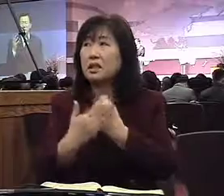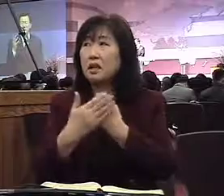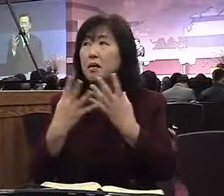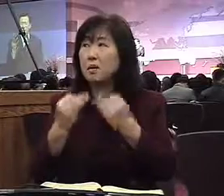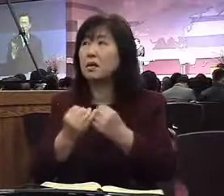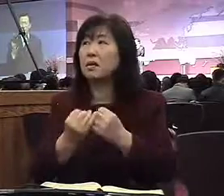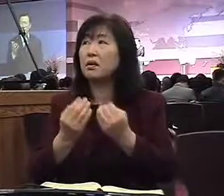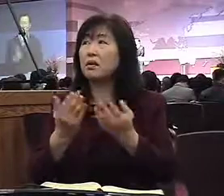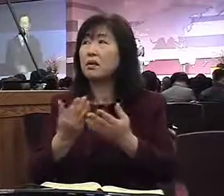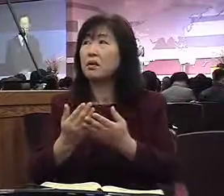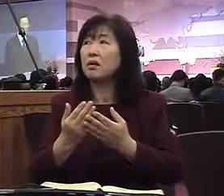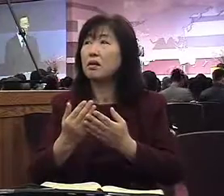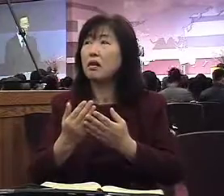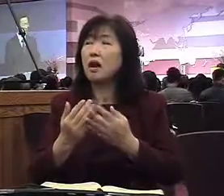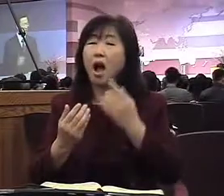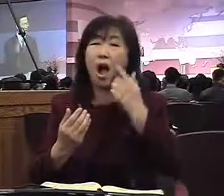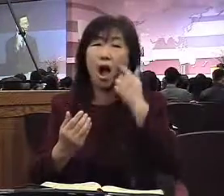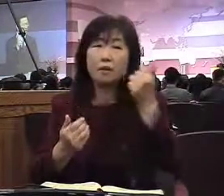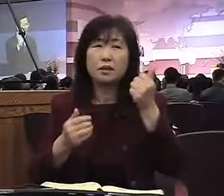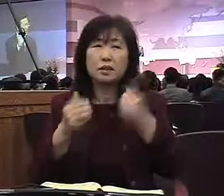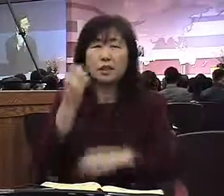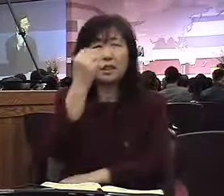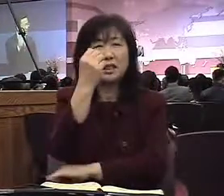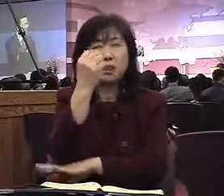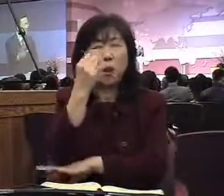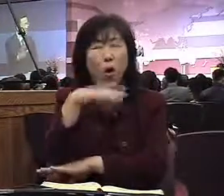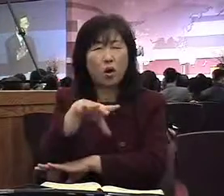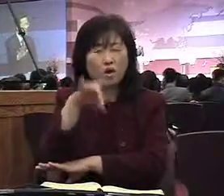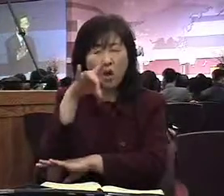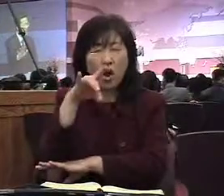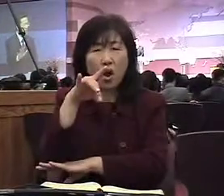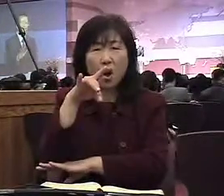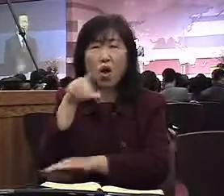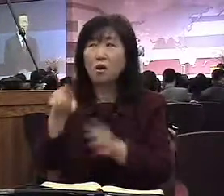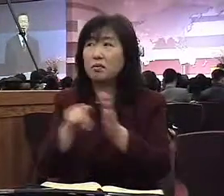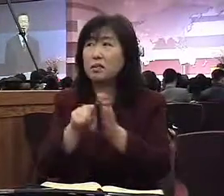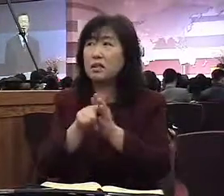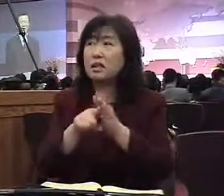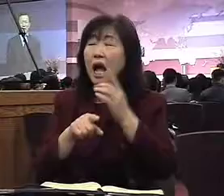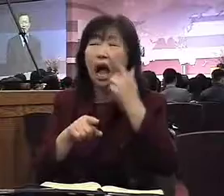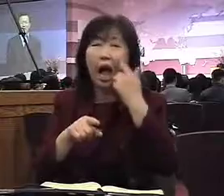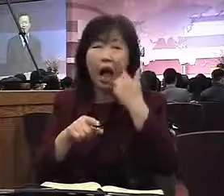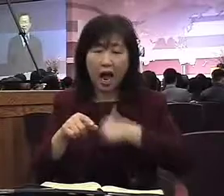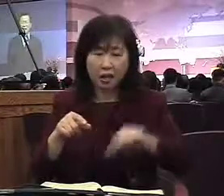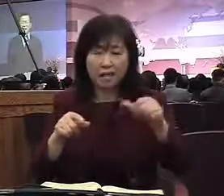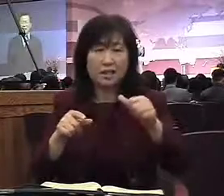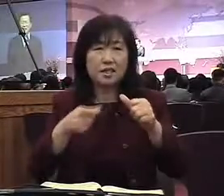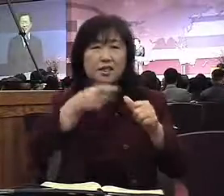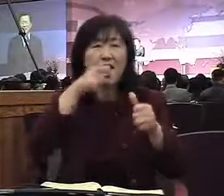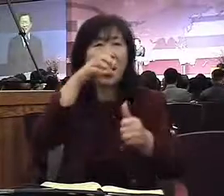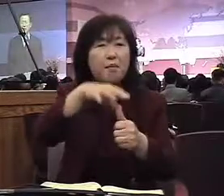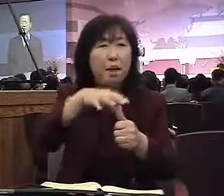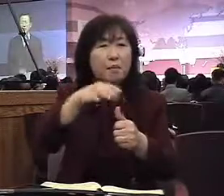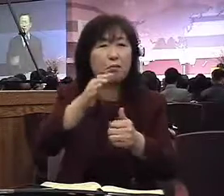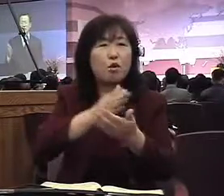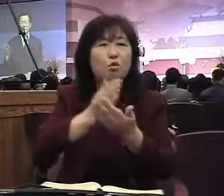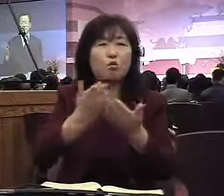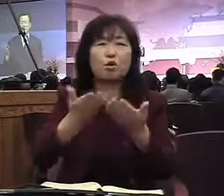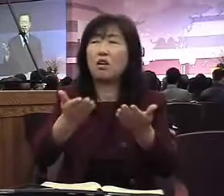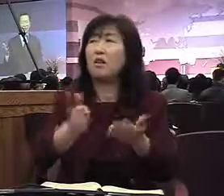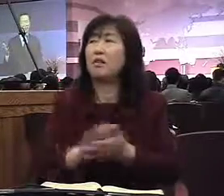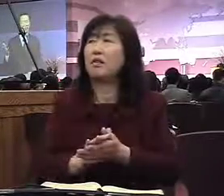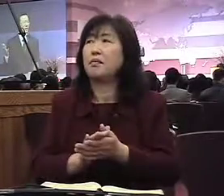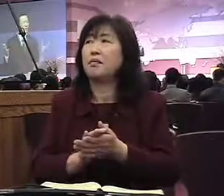저희 부친은 초신자입니다. 제가 이렇게 세례를 이렇게 베풀 겁니다. 그런데 저희 아버님이